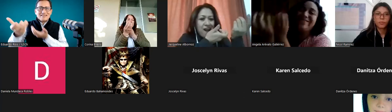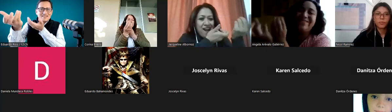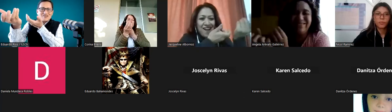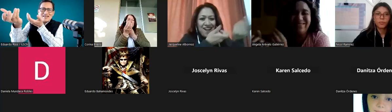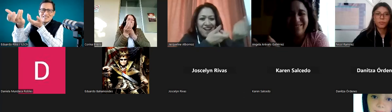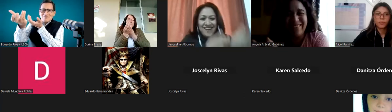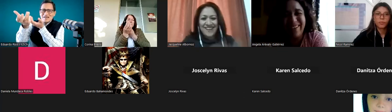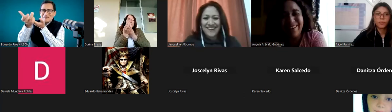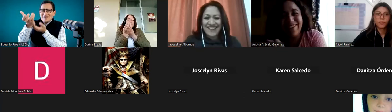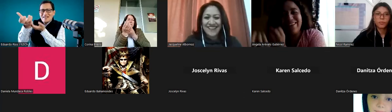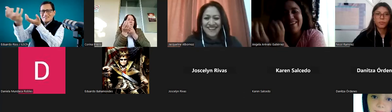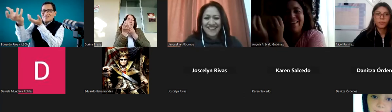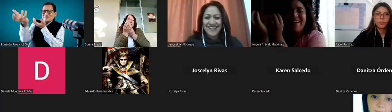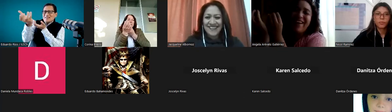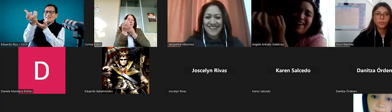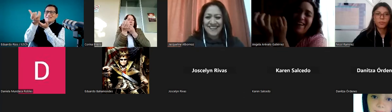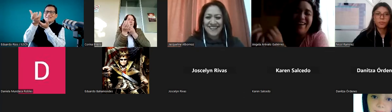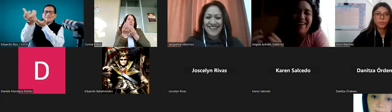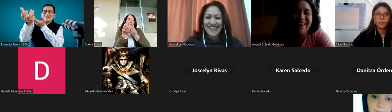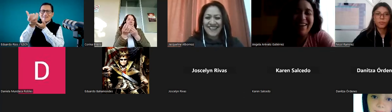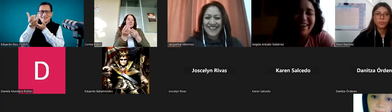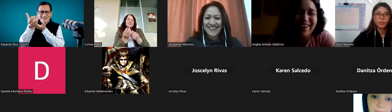Ya, ¿cierto? Ya sabemos que es diferente, ¿cierto? Ahí